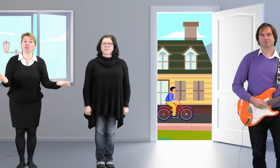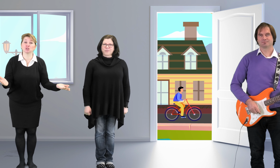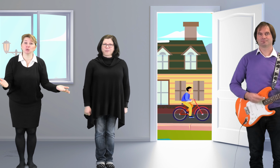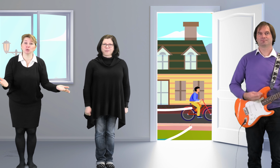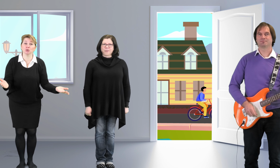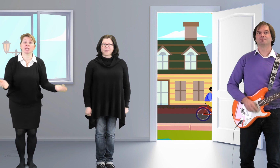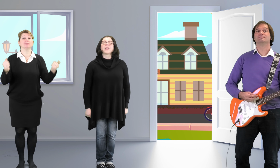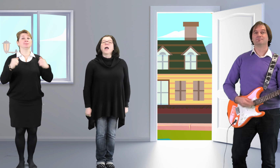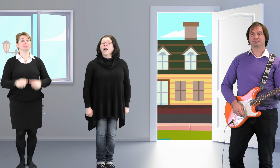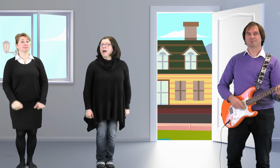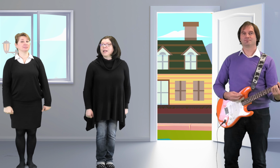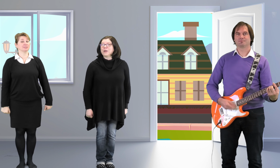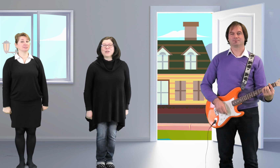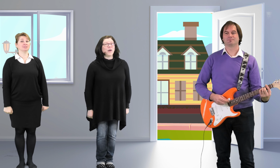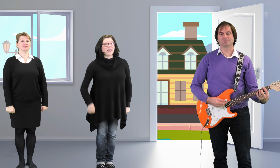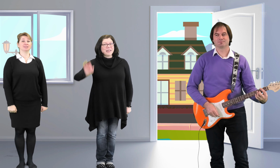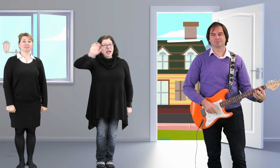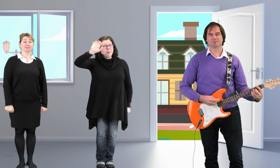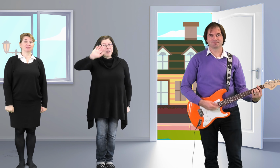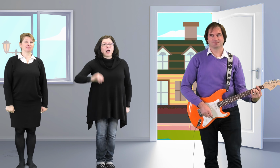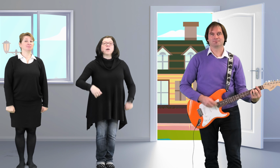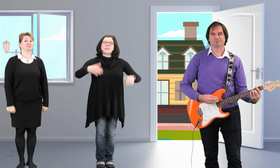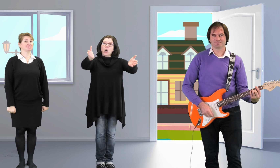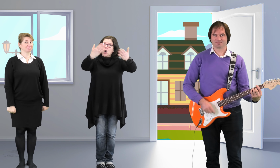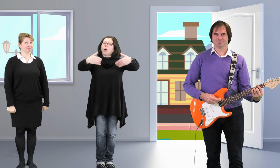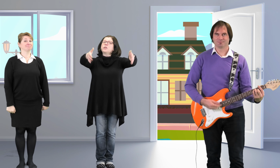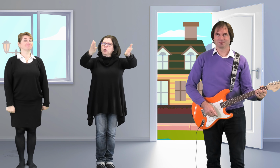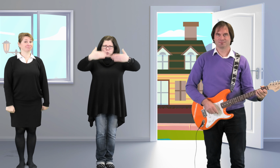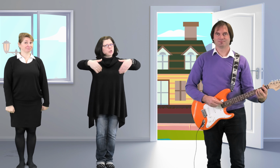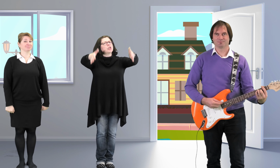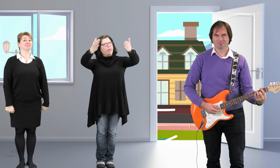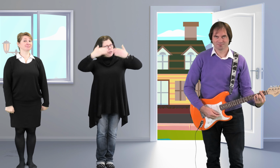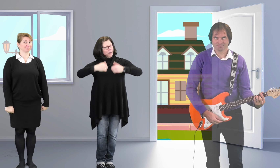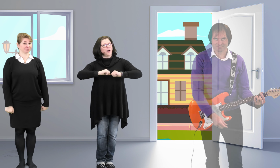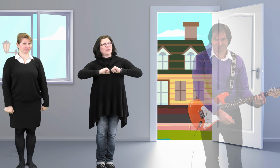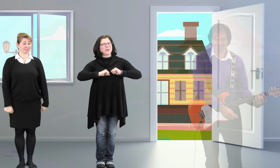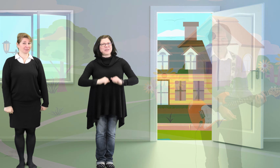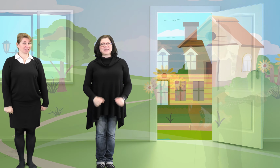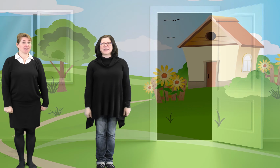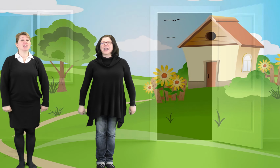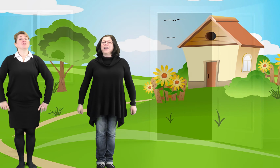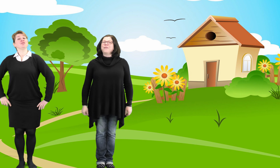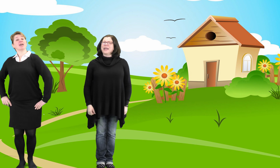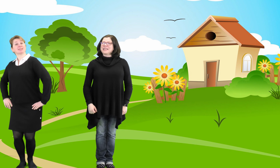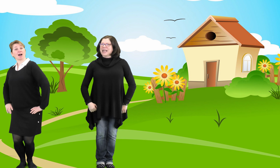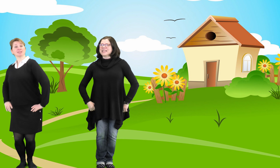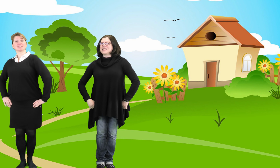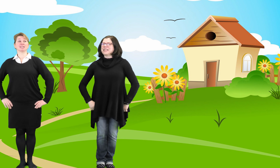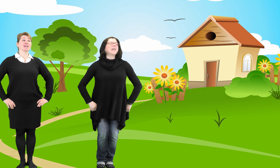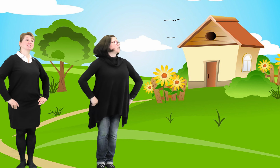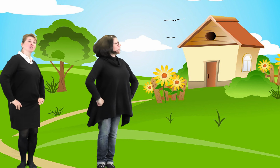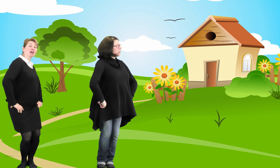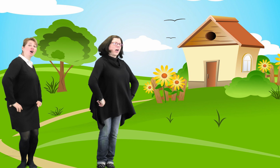deine Türe. Hallo, du im Nachbarnhaus, komm zu uns hier raus. Wir